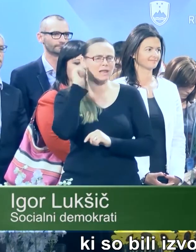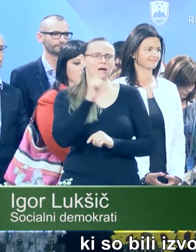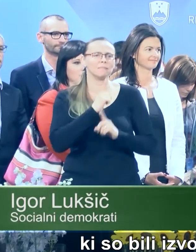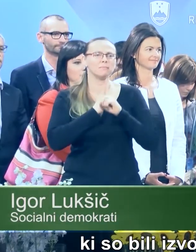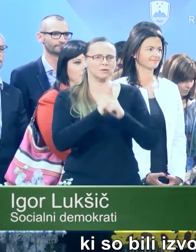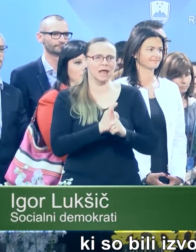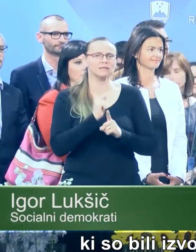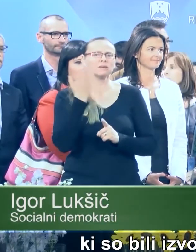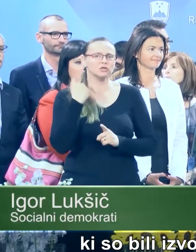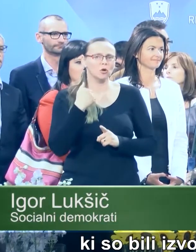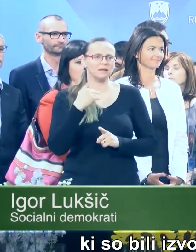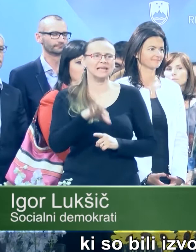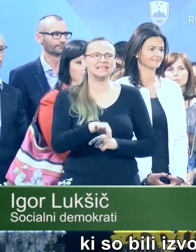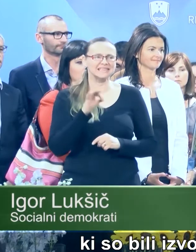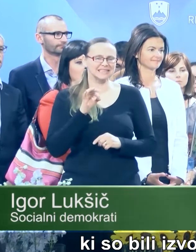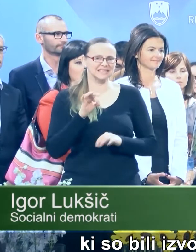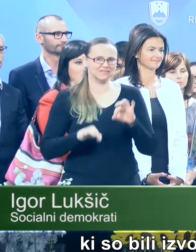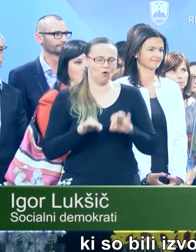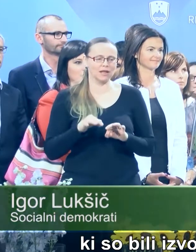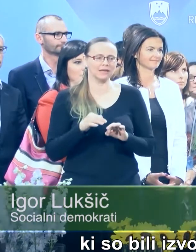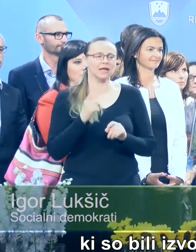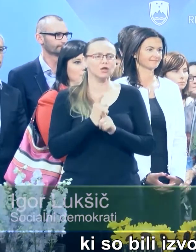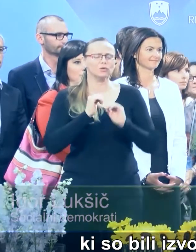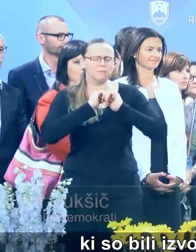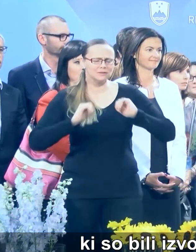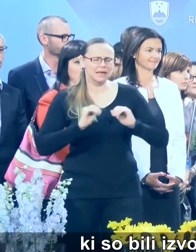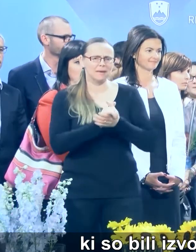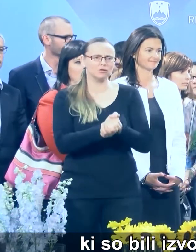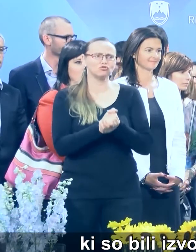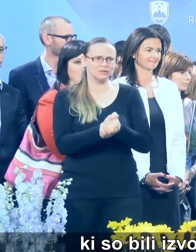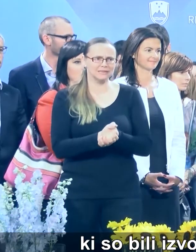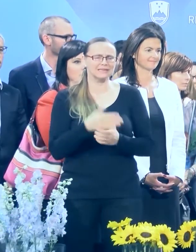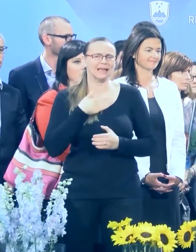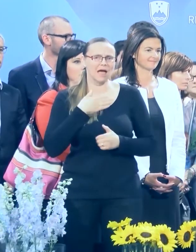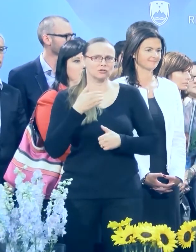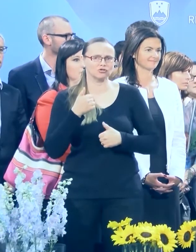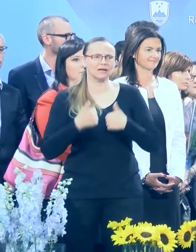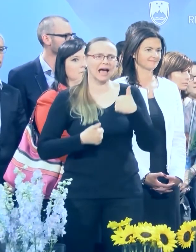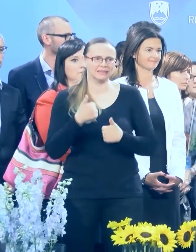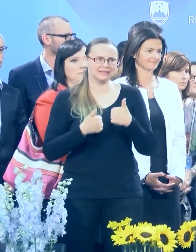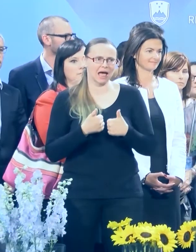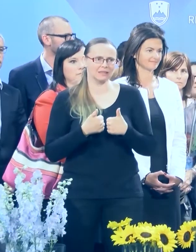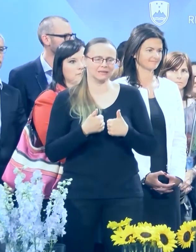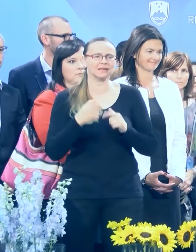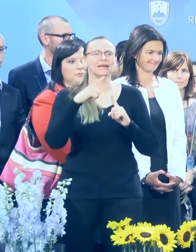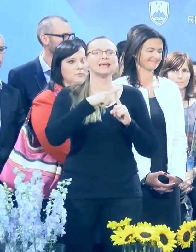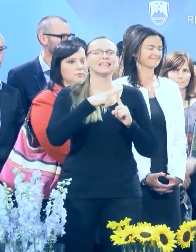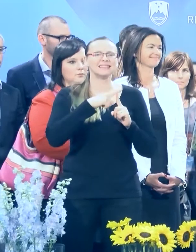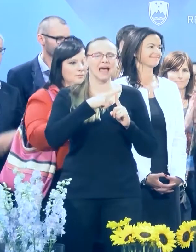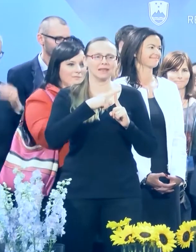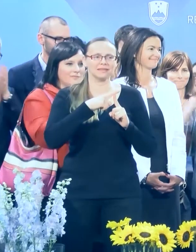bili izvoljeni in posebej čestitke seveda naši kandidatki, naši favoritki Tanji Fajon.